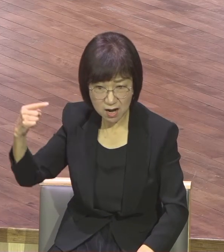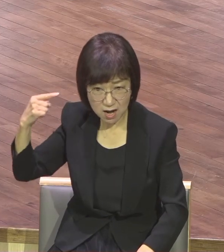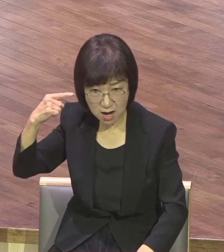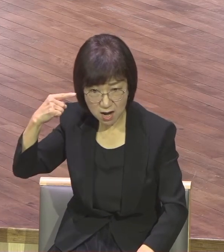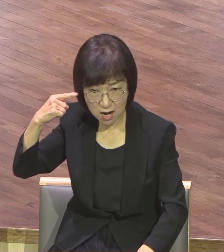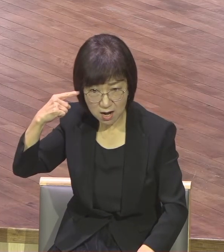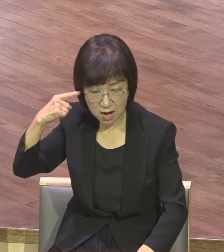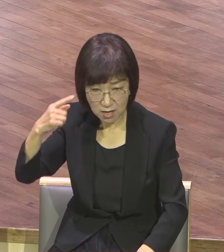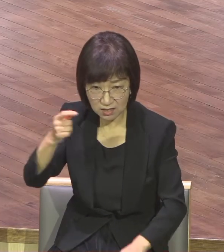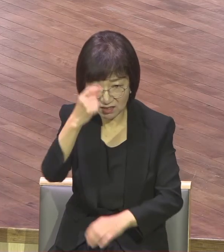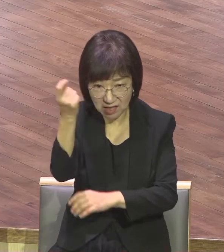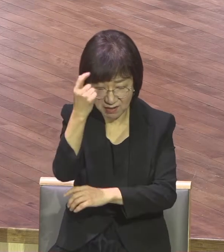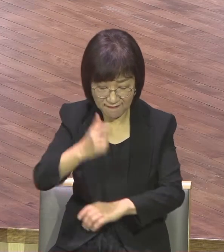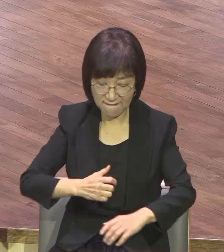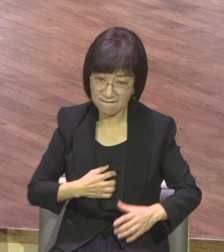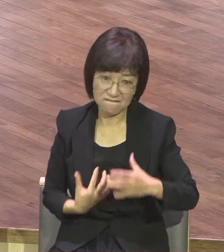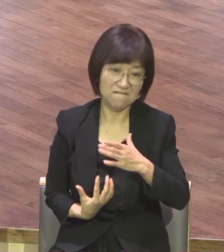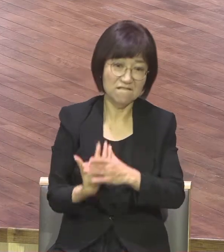먼저.